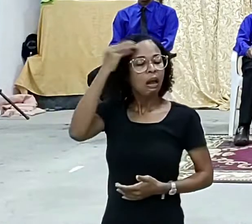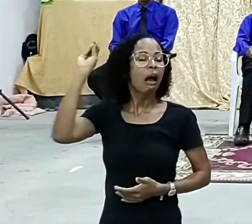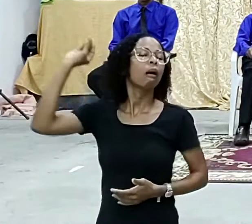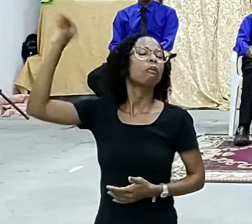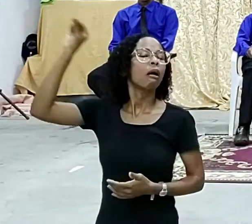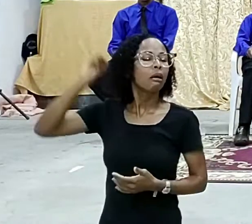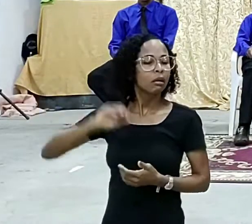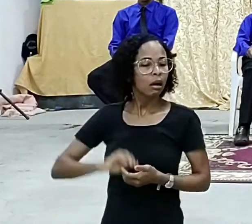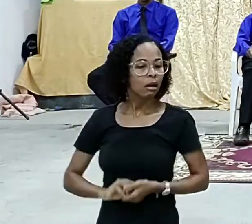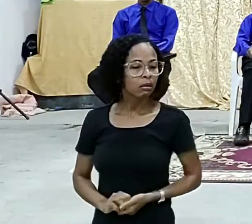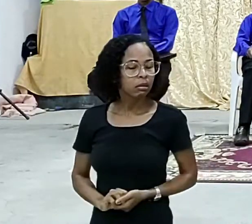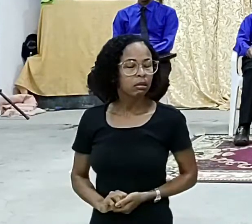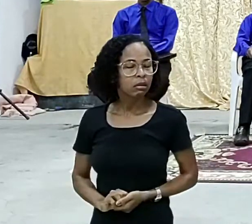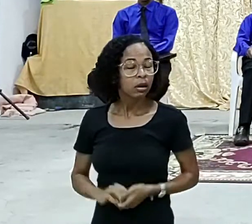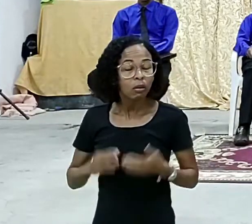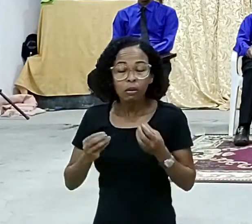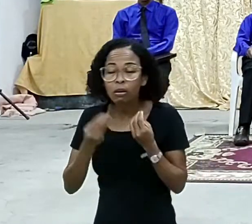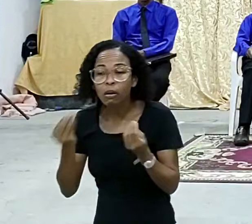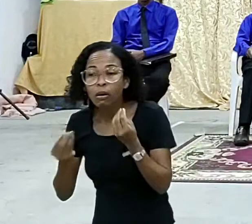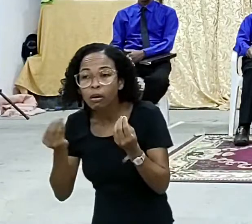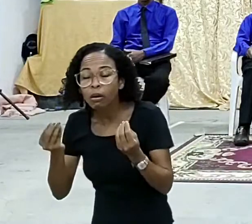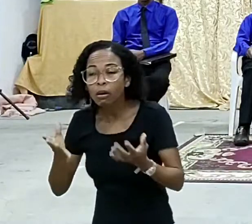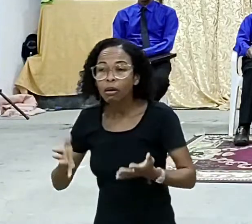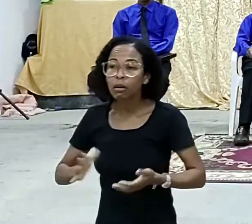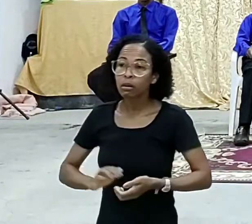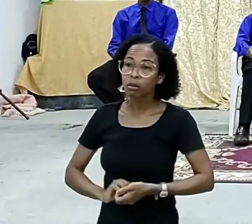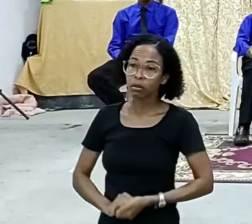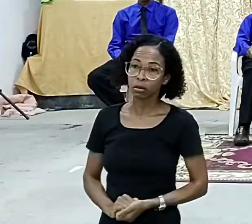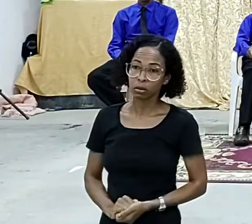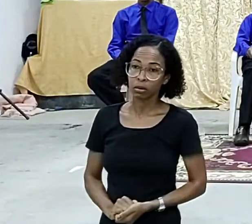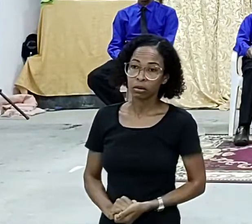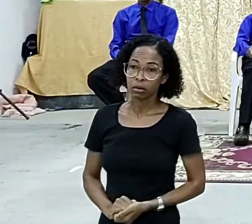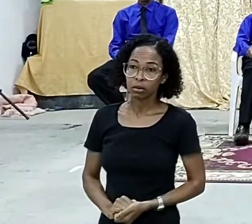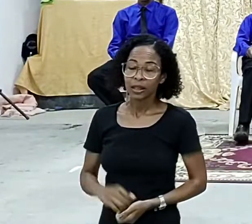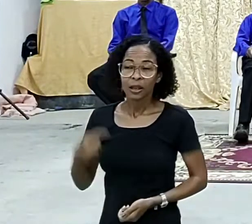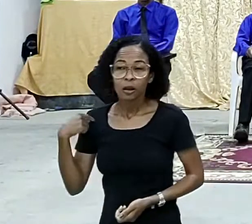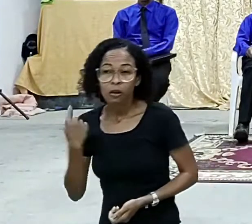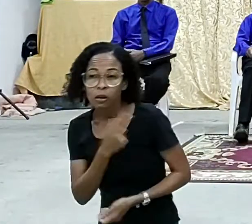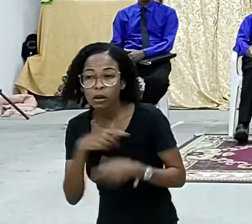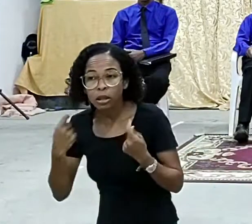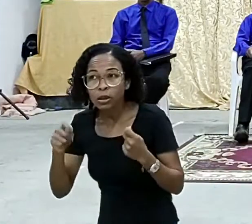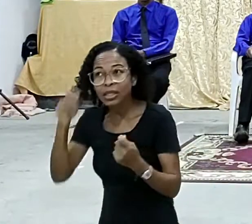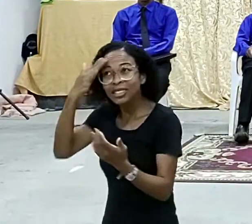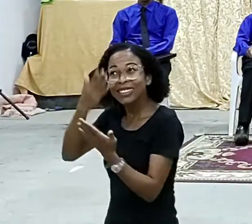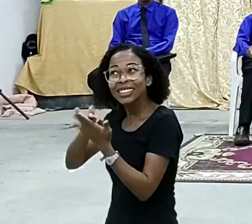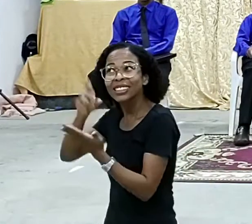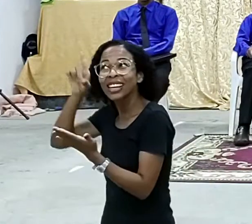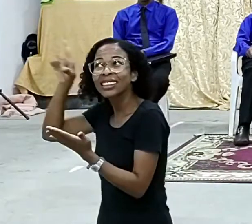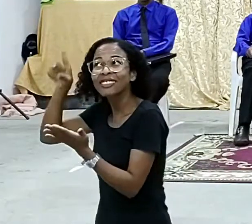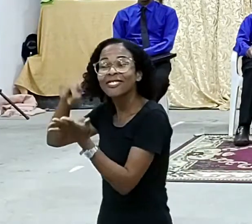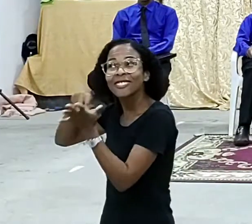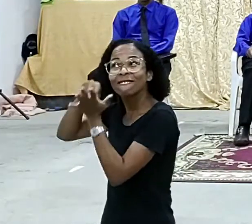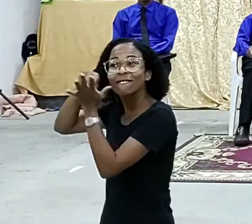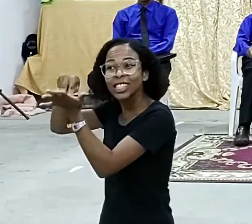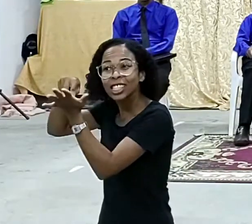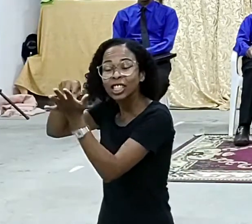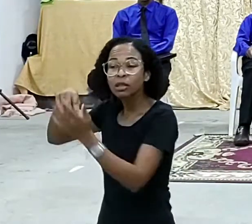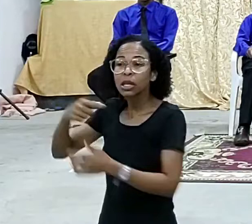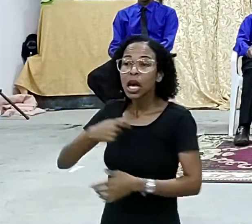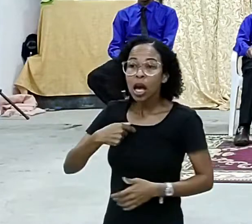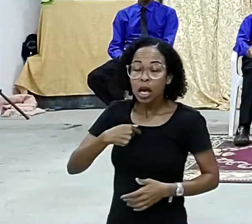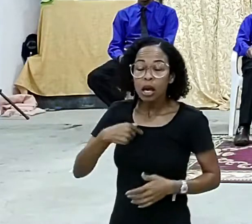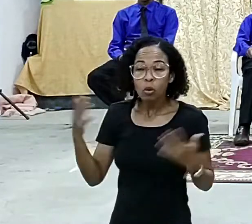tenho nada, só reforçou o que eu já sabia. Eu costumo dizer, já falei em outros cultos